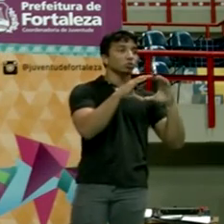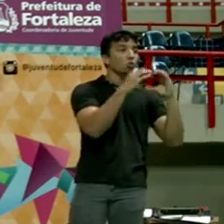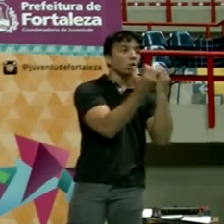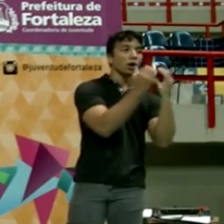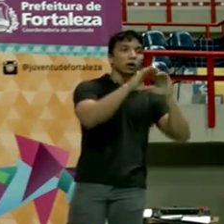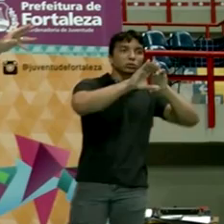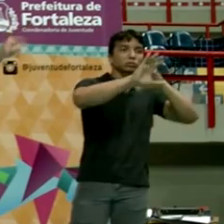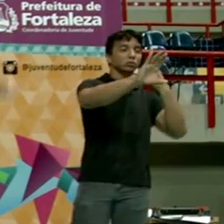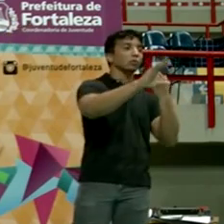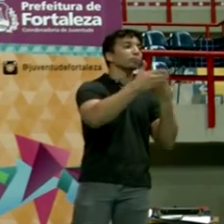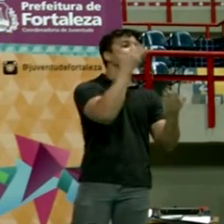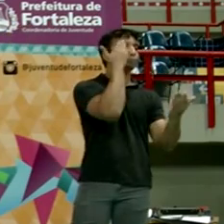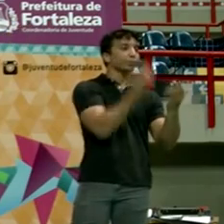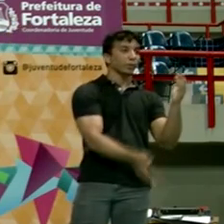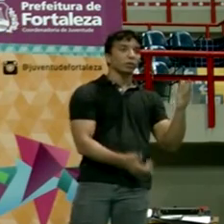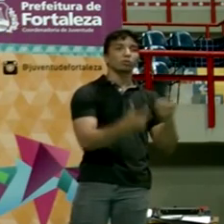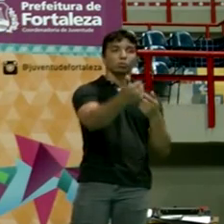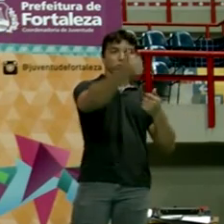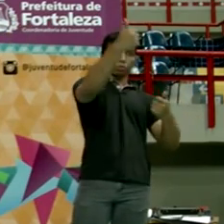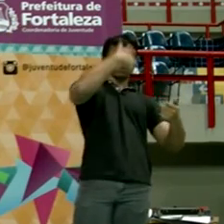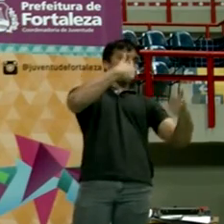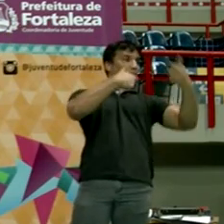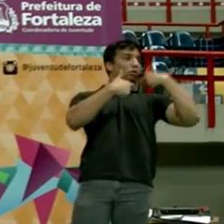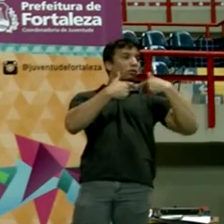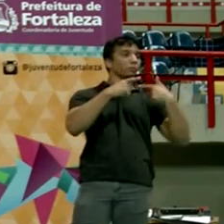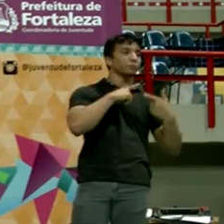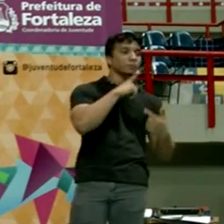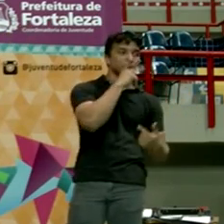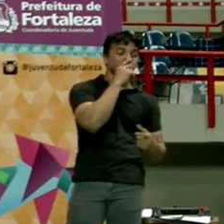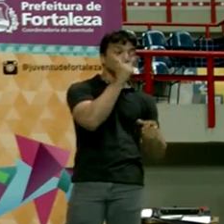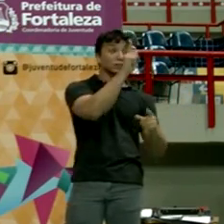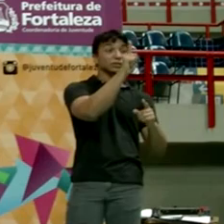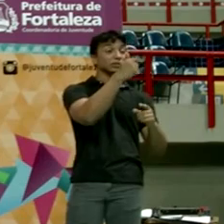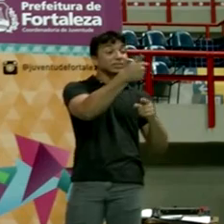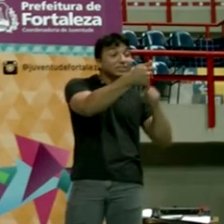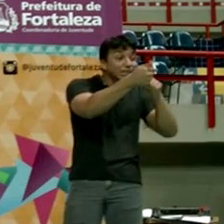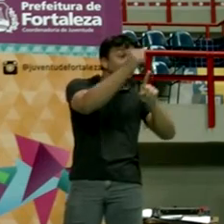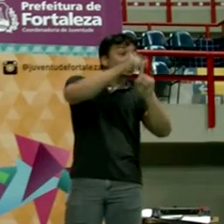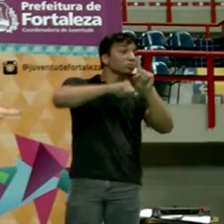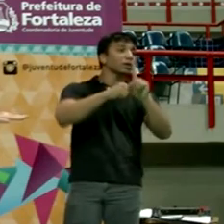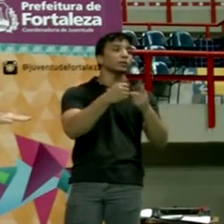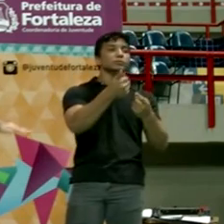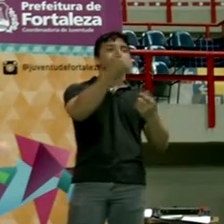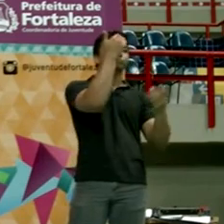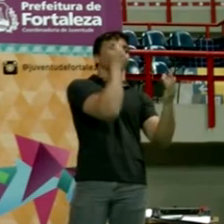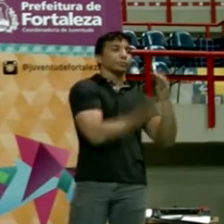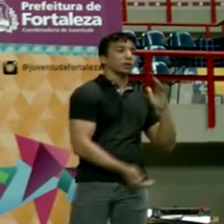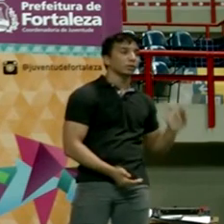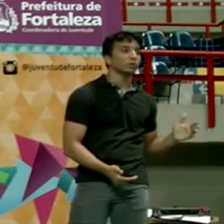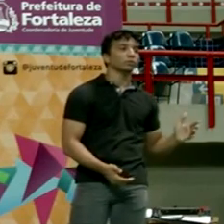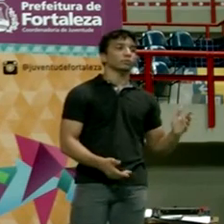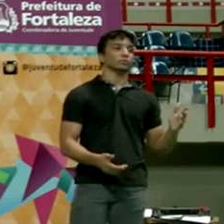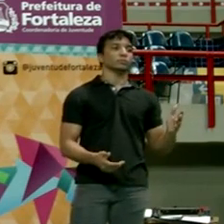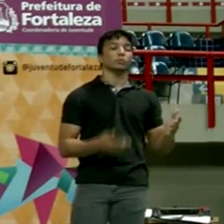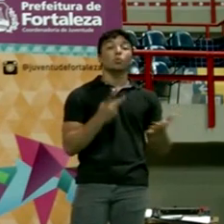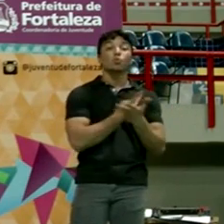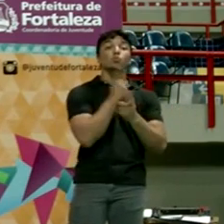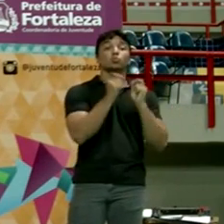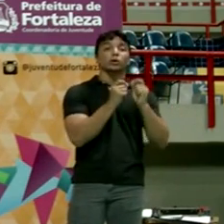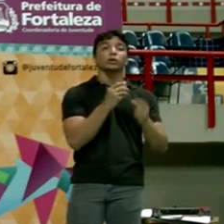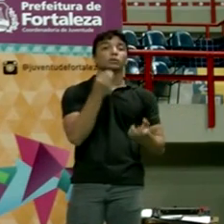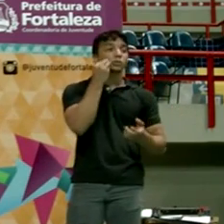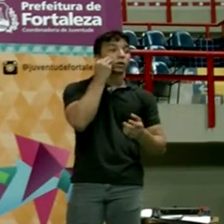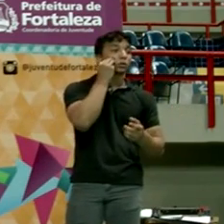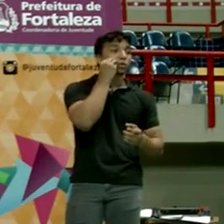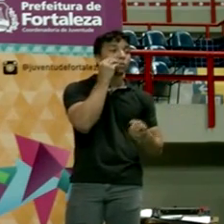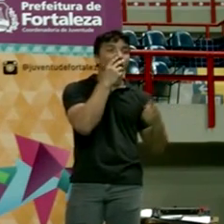Congresso. Perdeu a maioria. 7 meses depois de eleito, perdeu a maioria. Aí o que é que ele